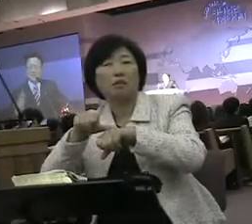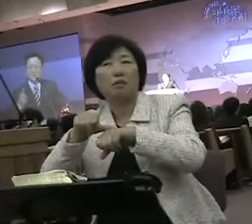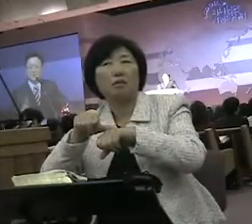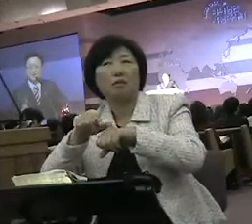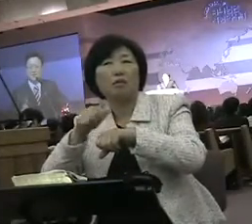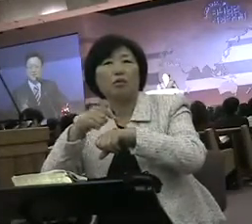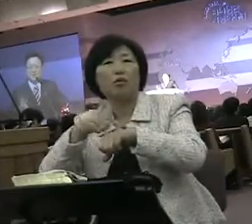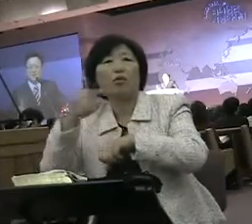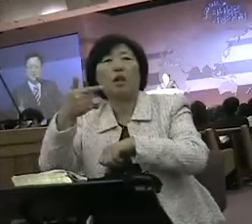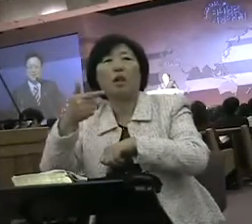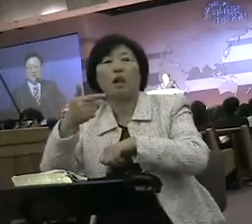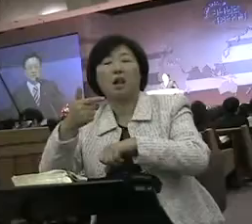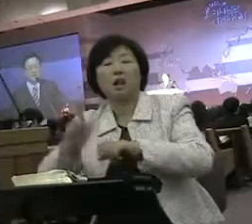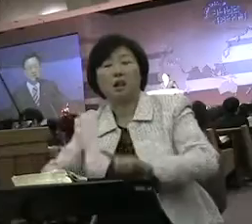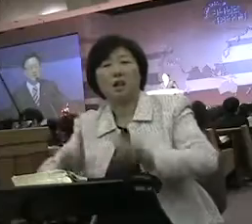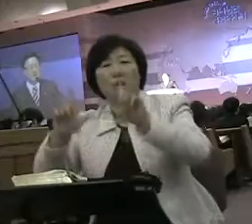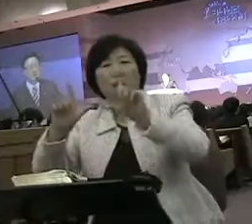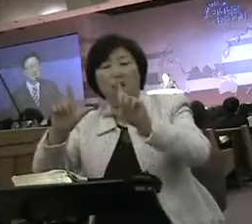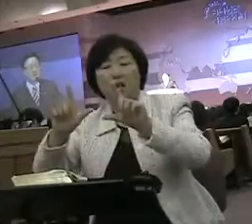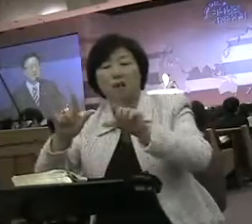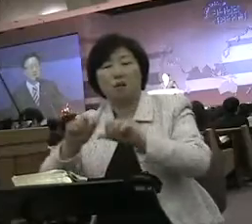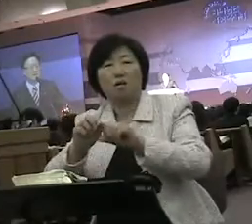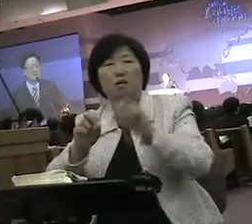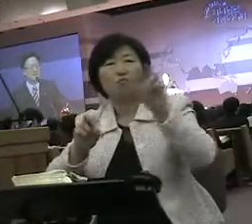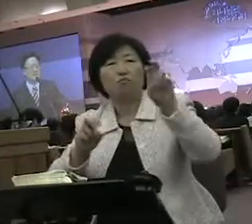우리 하나님은 무에서 유를 만드시는 분이에요.